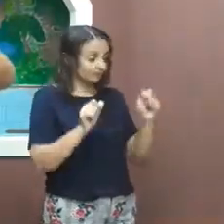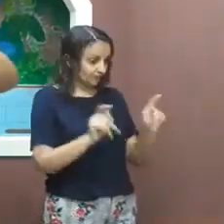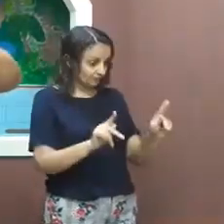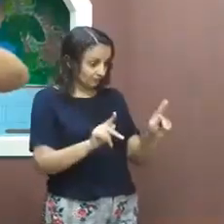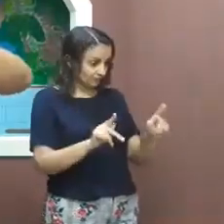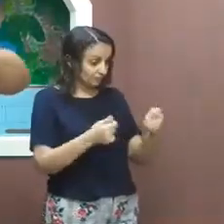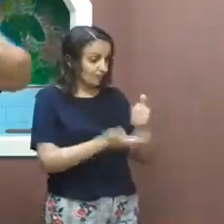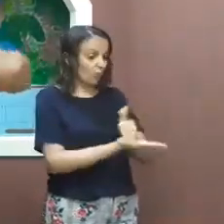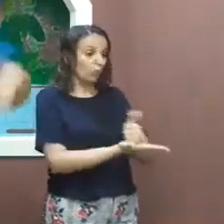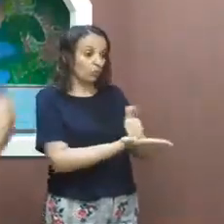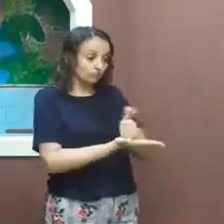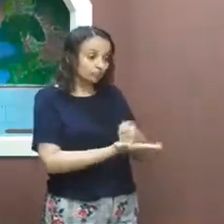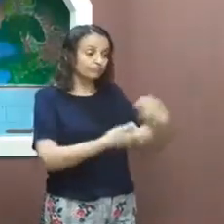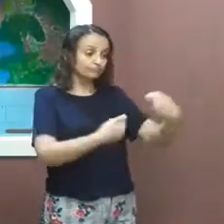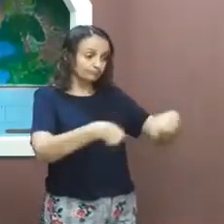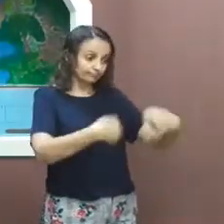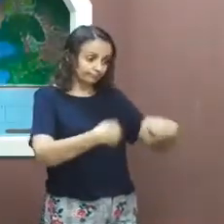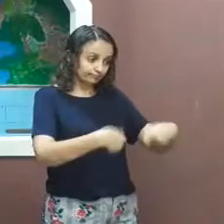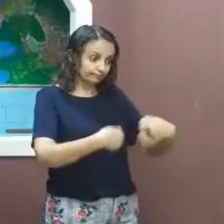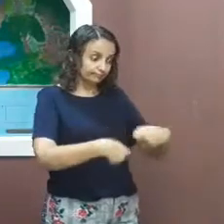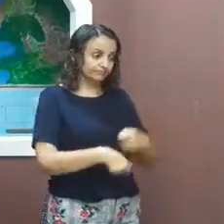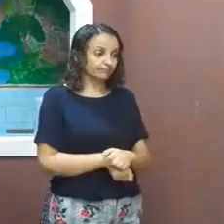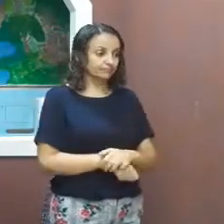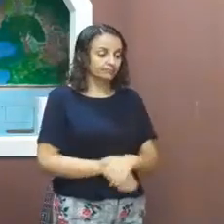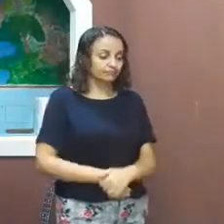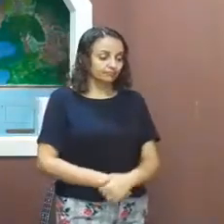Está equilibrado?